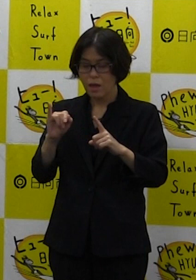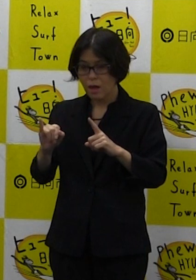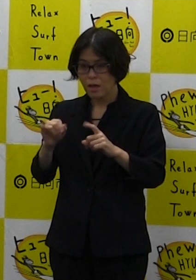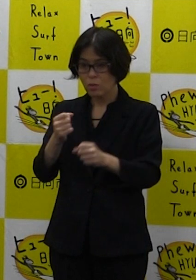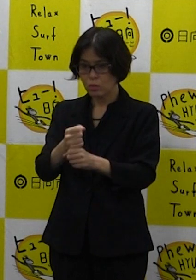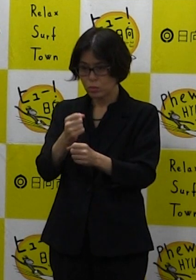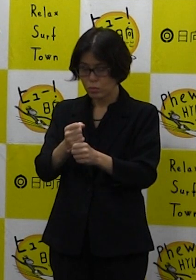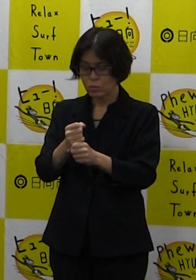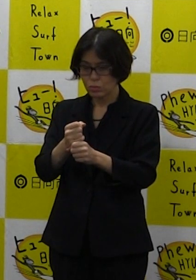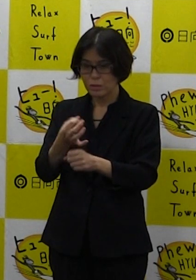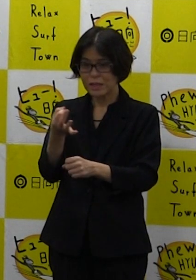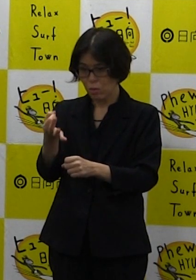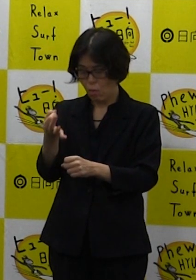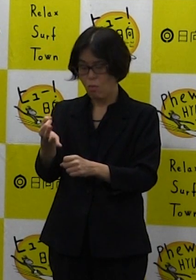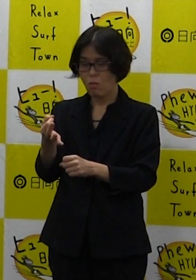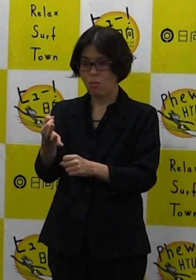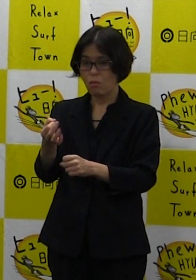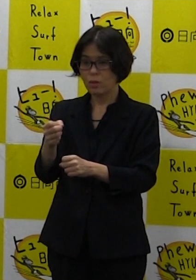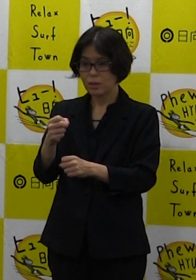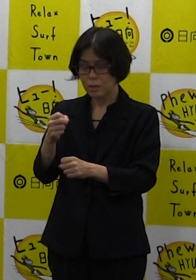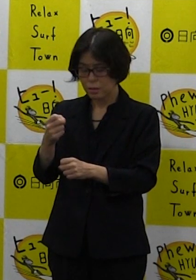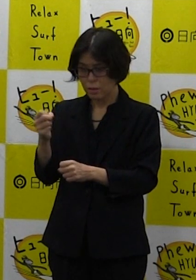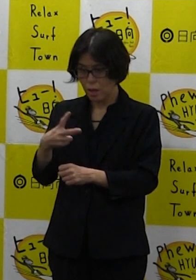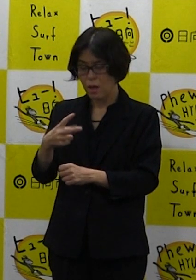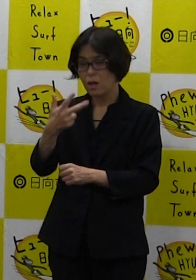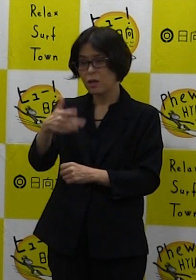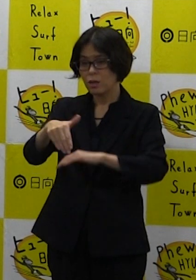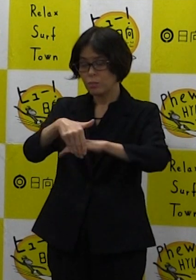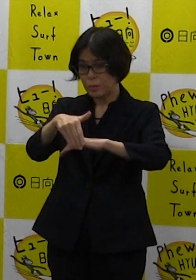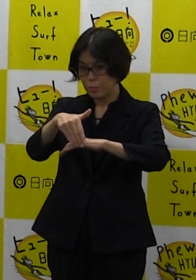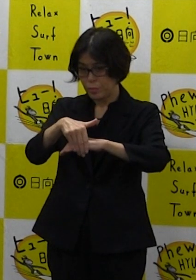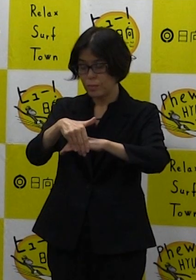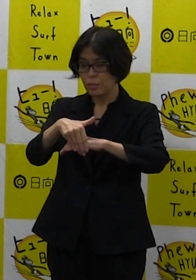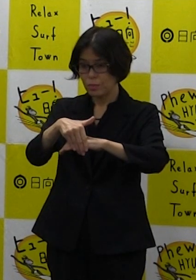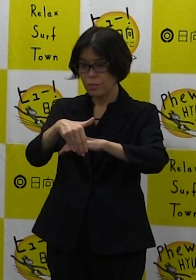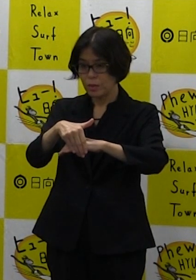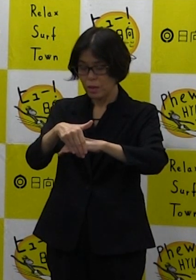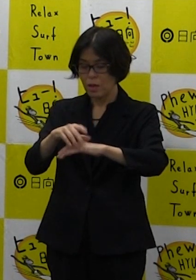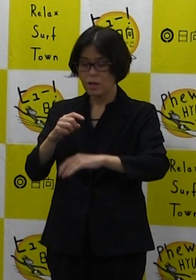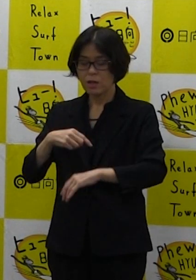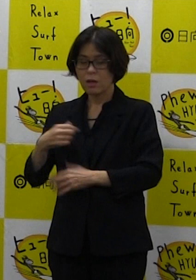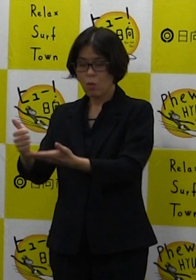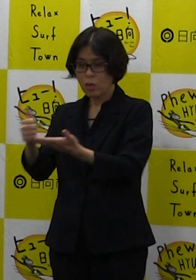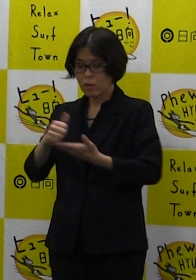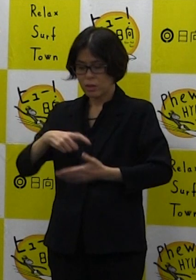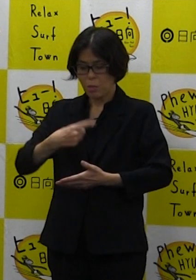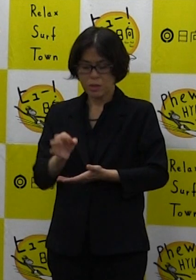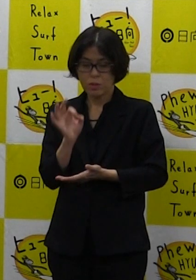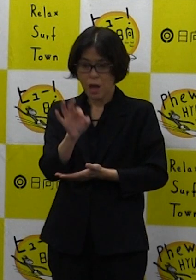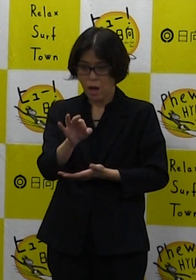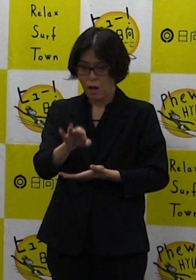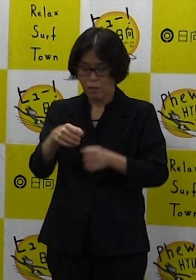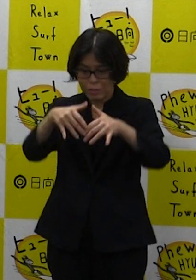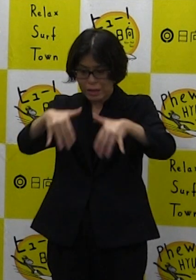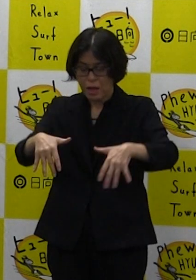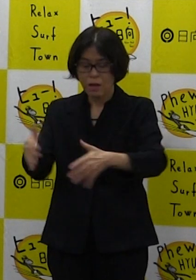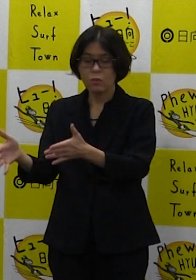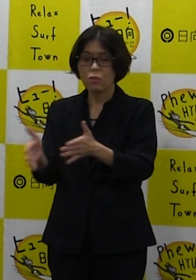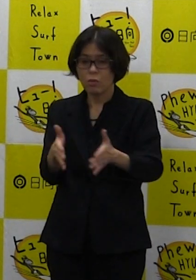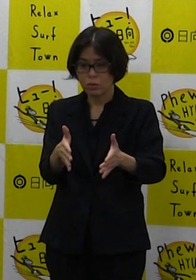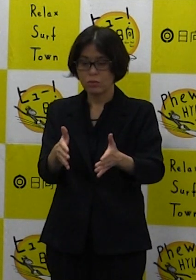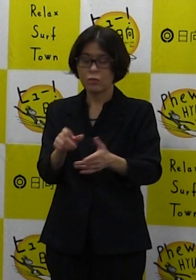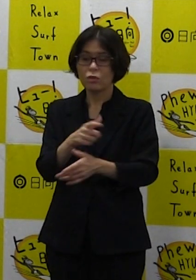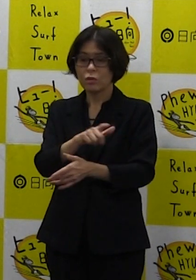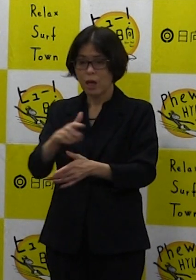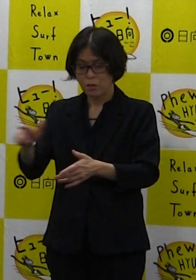市民科窓口へのセミセルフレジの導入やペーパーレス化のための